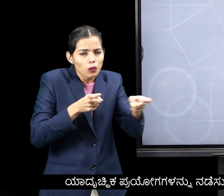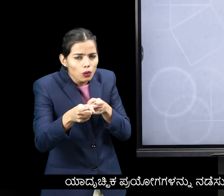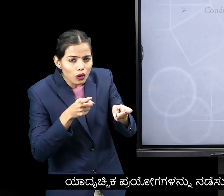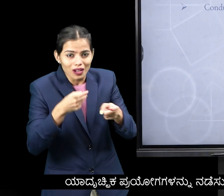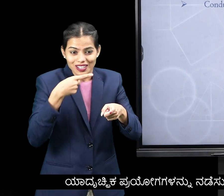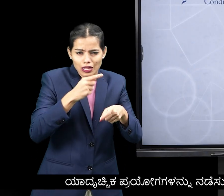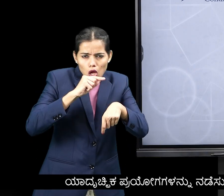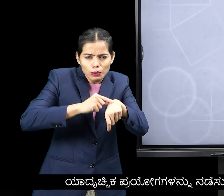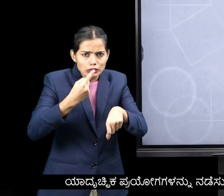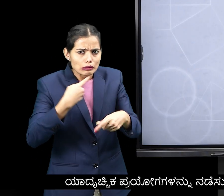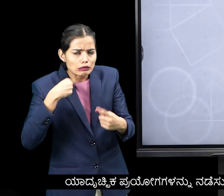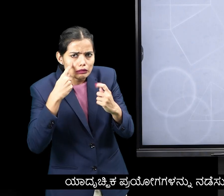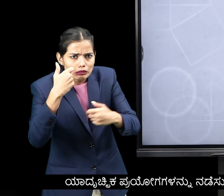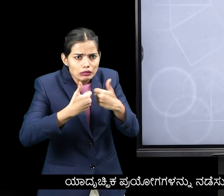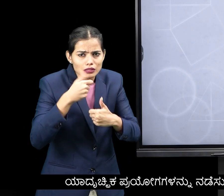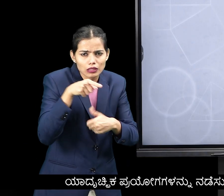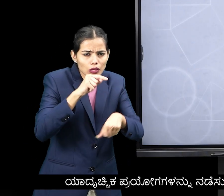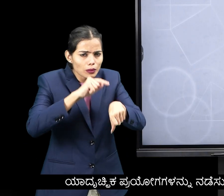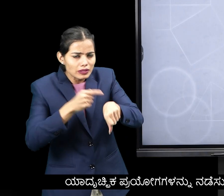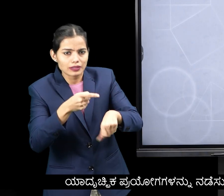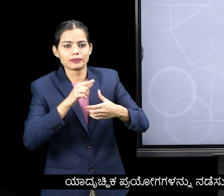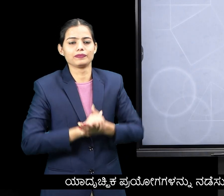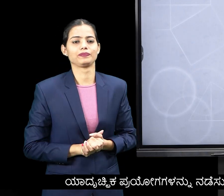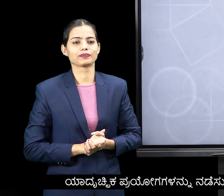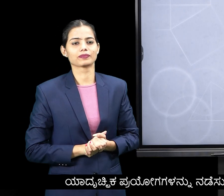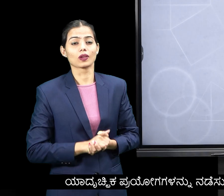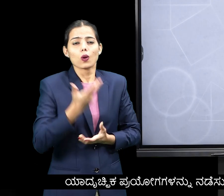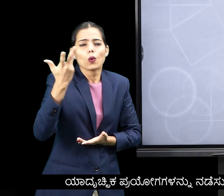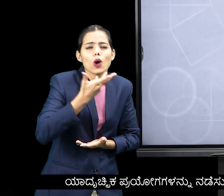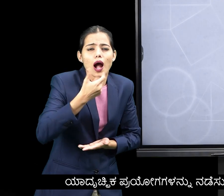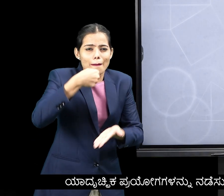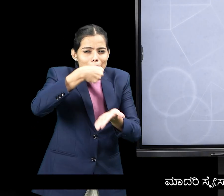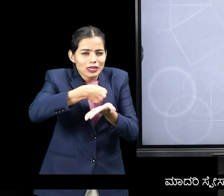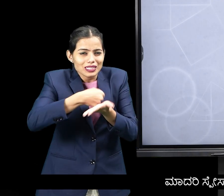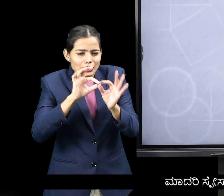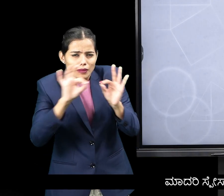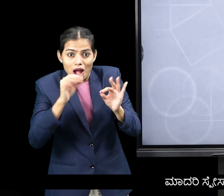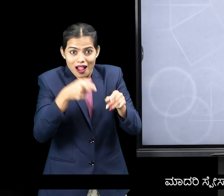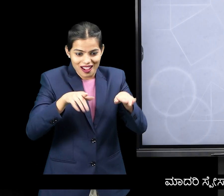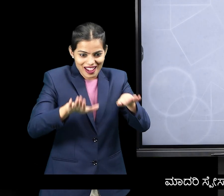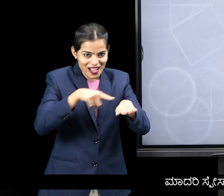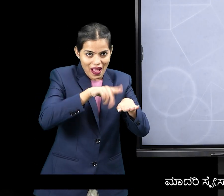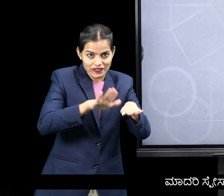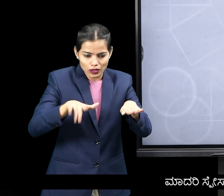ಯಾದೃಚ್ಛಿಕ ಪ್ರಯೋಗಗಳನ್ನ ನಡೆಸುವುದನ್ನ ಪ್ರಯೋಗ ಎಂದು ಕರೆಯಲಾಗುತ್ತೆ. ಮಾದರಿ ಸ್ಪೇಸ್ ಅಂದ್ರೆ ಏನು?